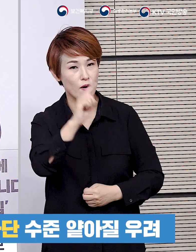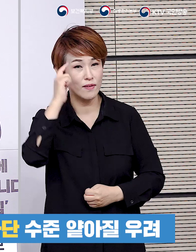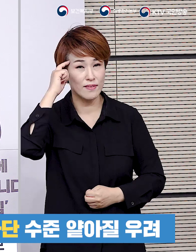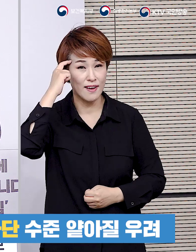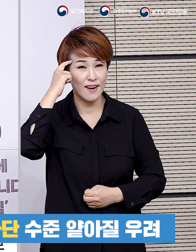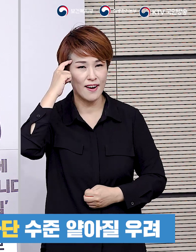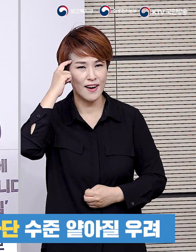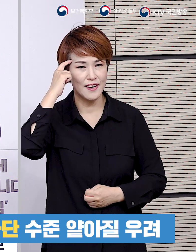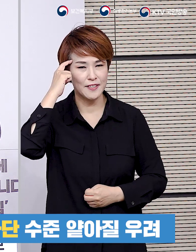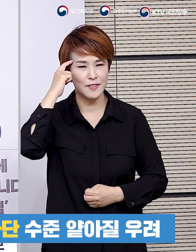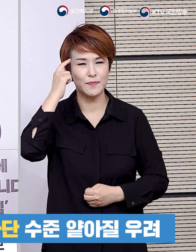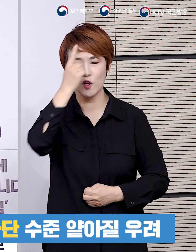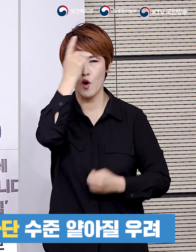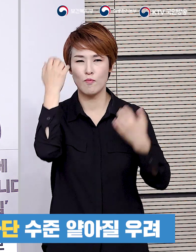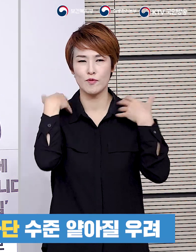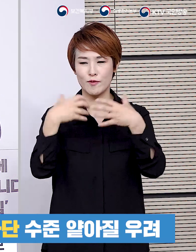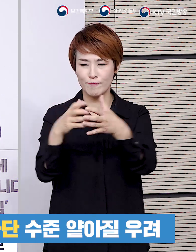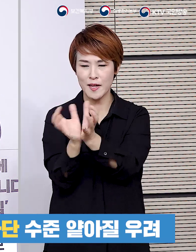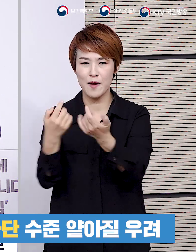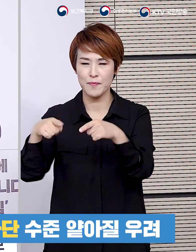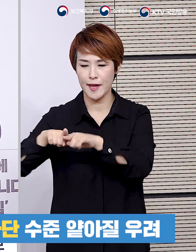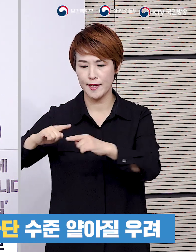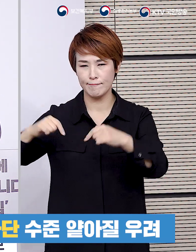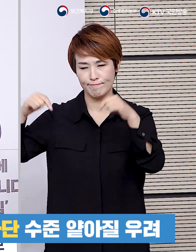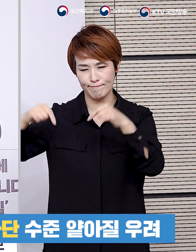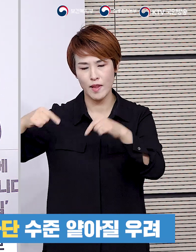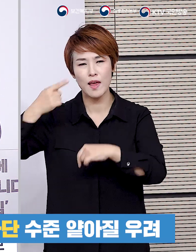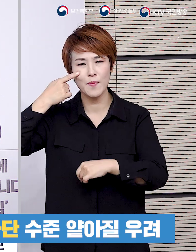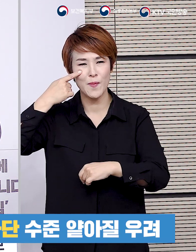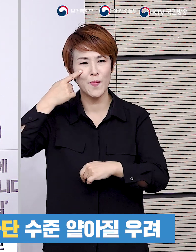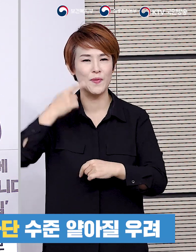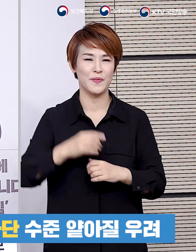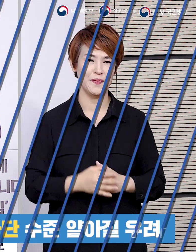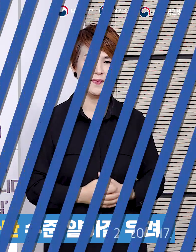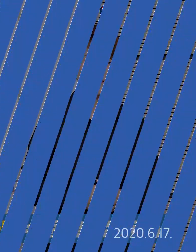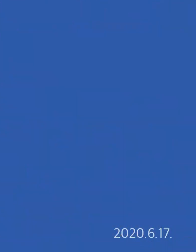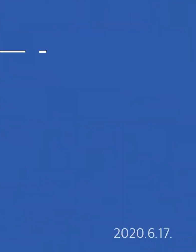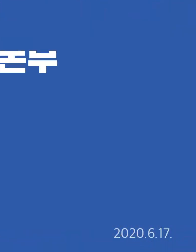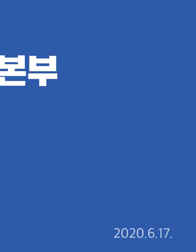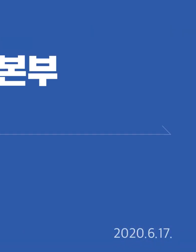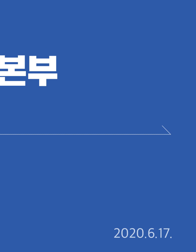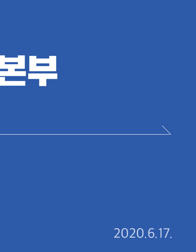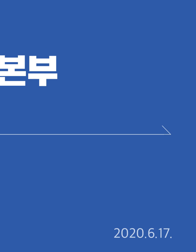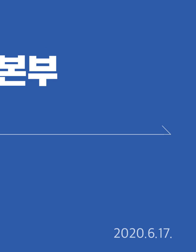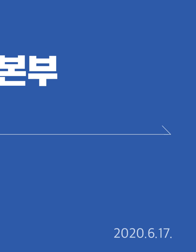대해서도 정부 부처 간에 좀 더 노력하고 고민하도록 이렇게 하겠습니다.